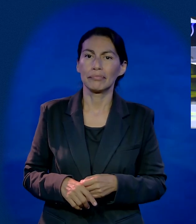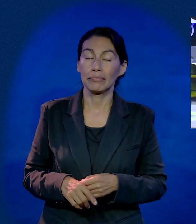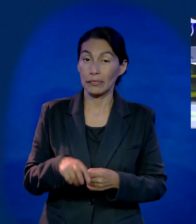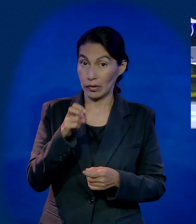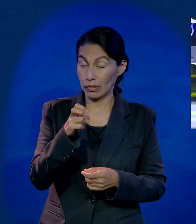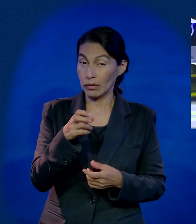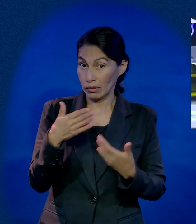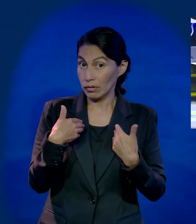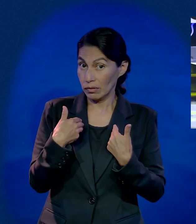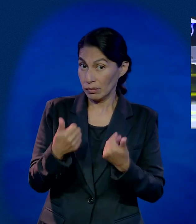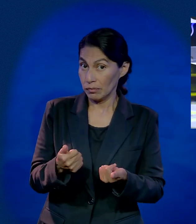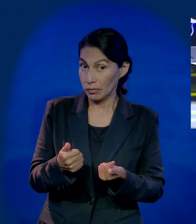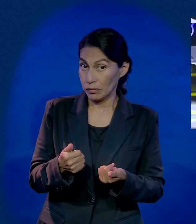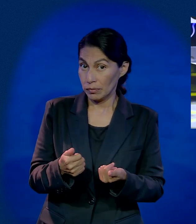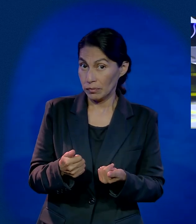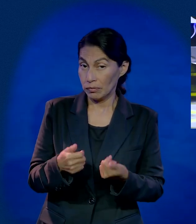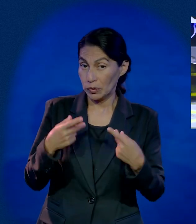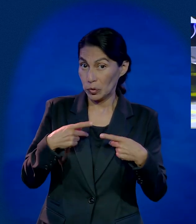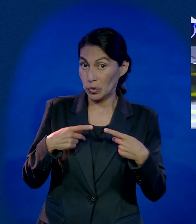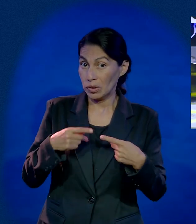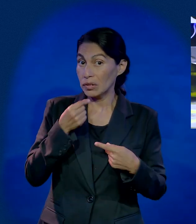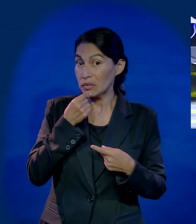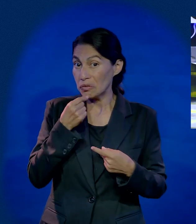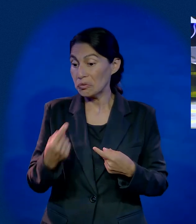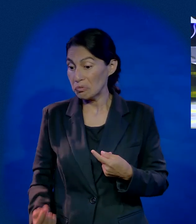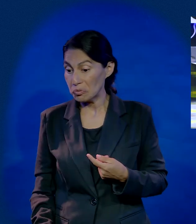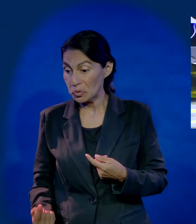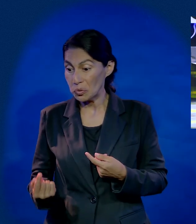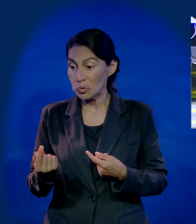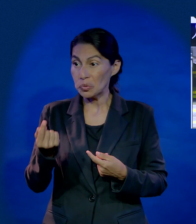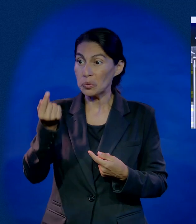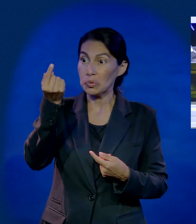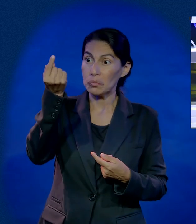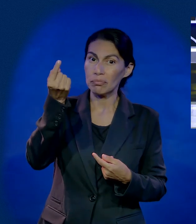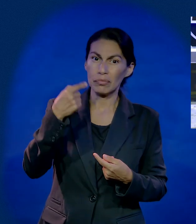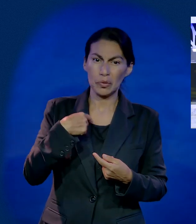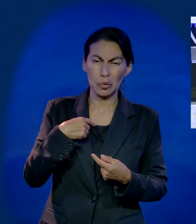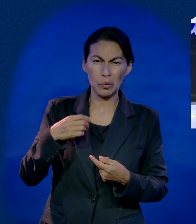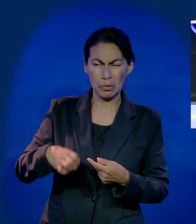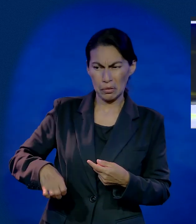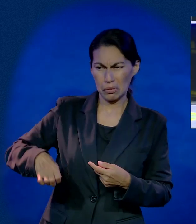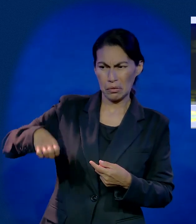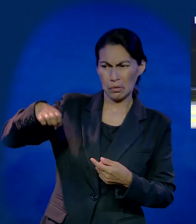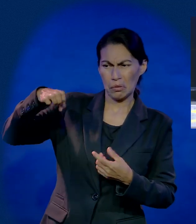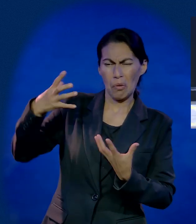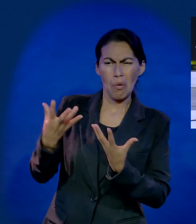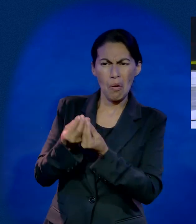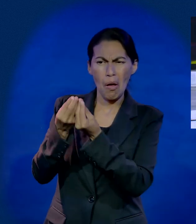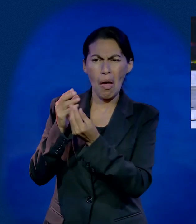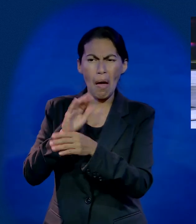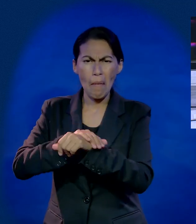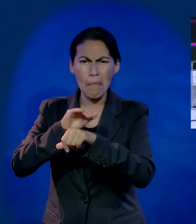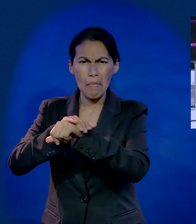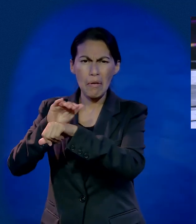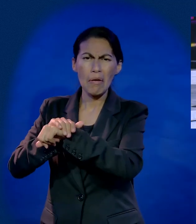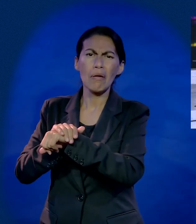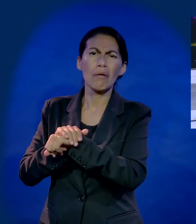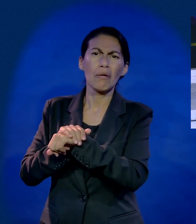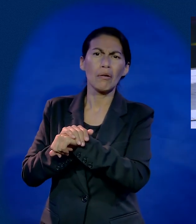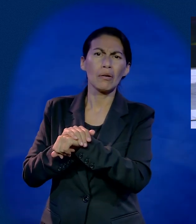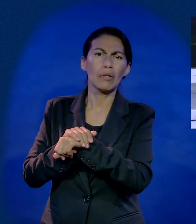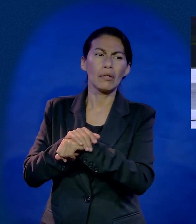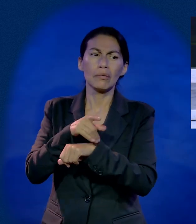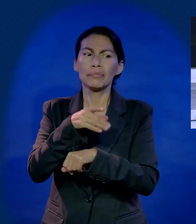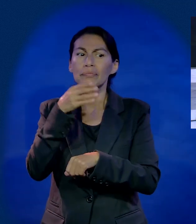que absorbe, que anula. Eso lo vemos en grandes y chicos. Yo crecí con compañeros, amigos míos, que me decían: